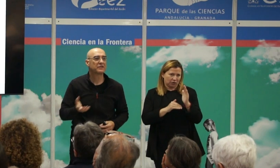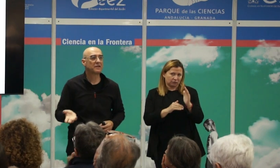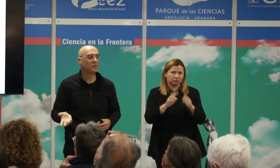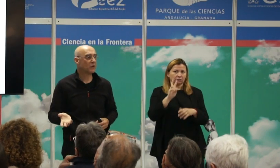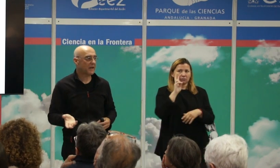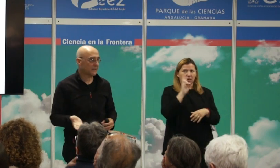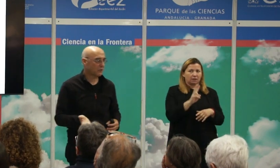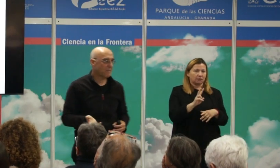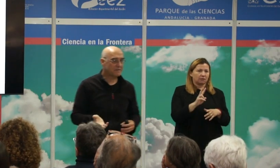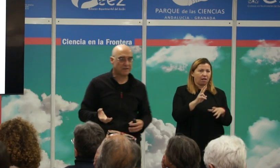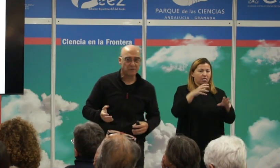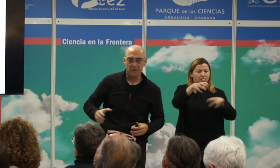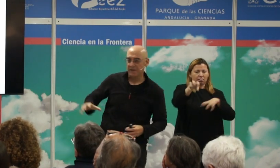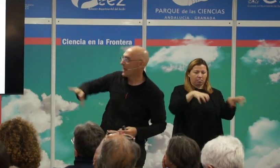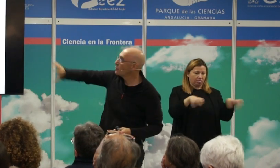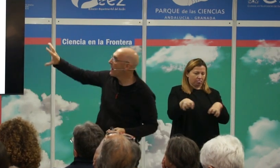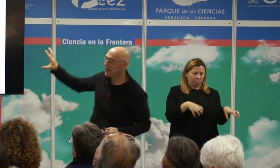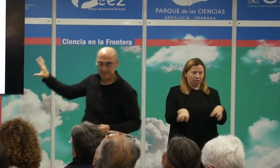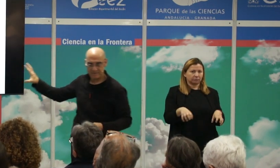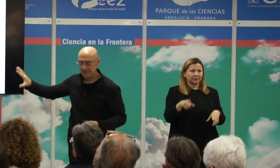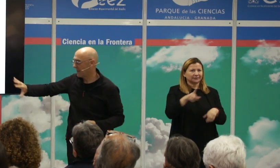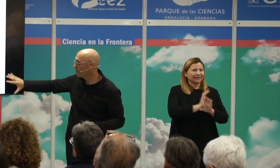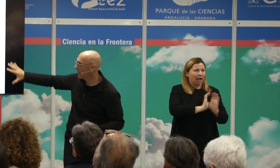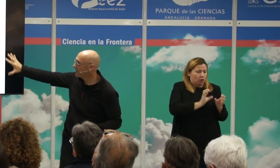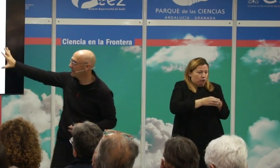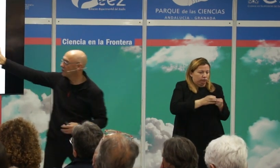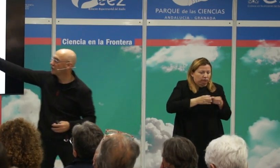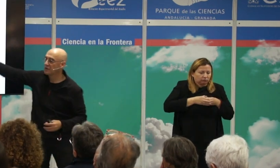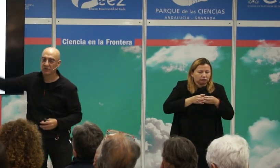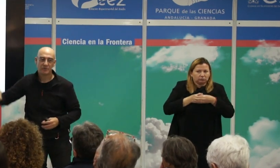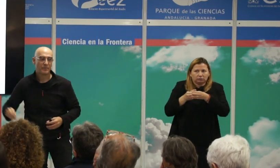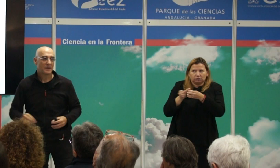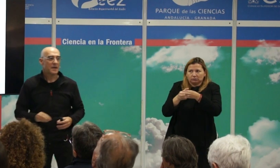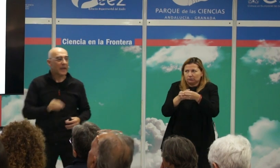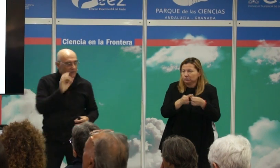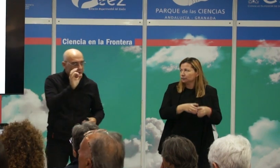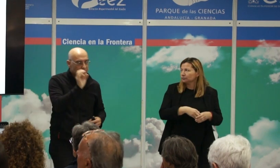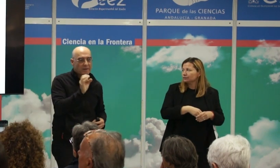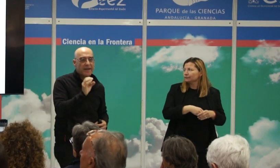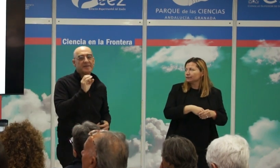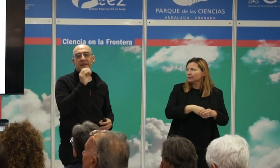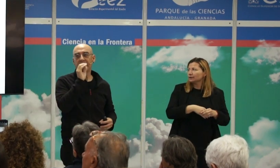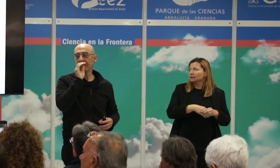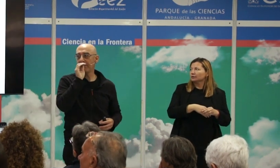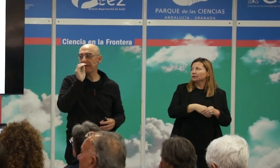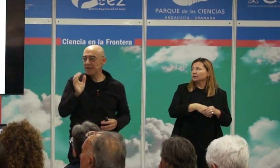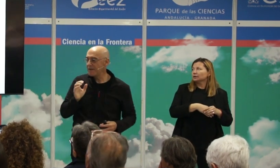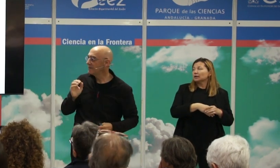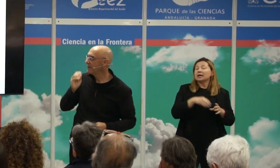que la violencia no está distribuida aleatoriamente ¿no? está agrupada está agrupada en distintos sitios eso es